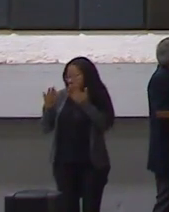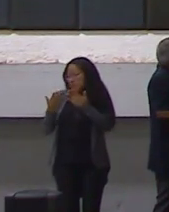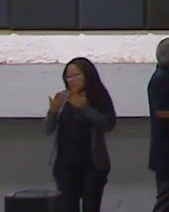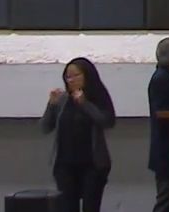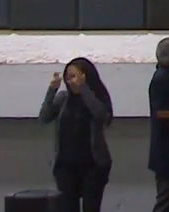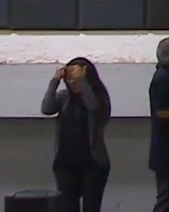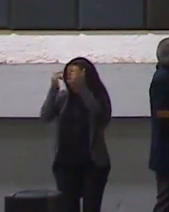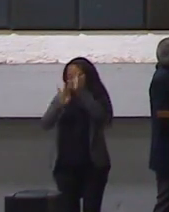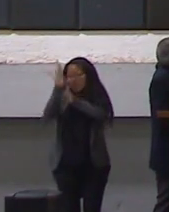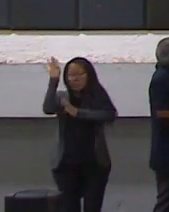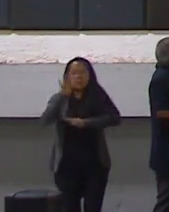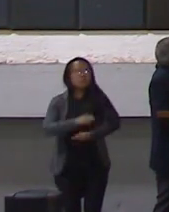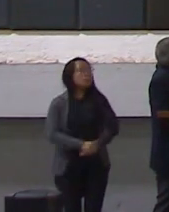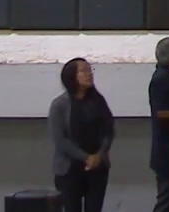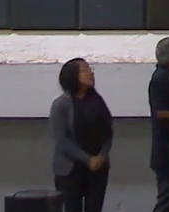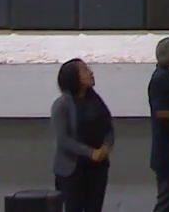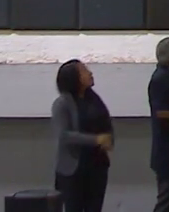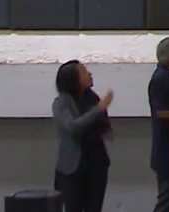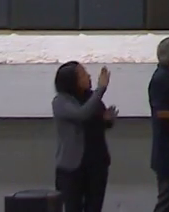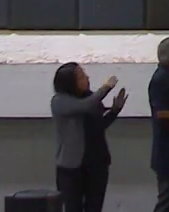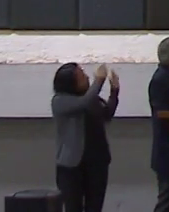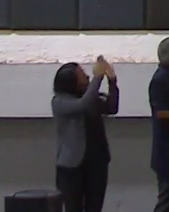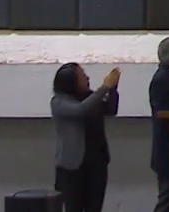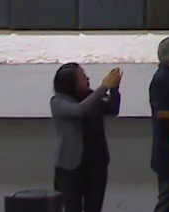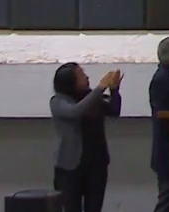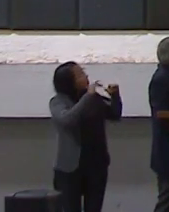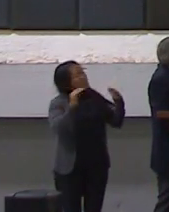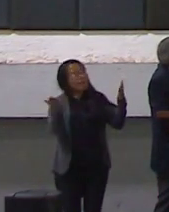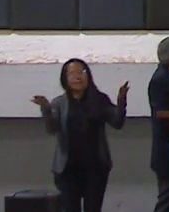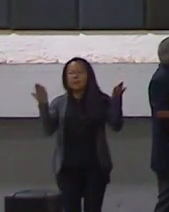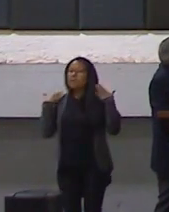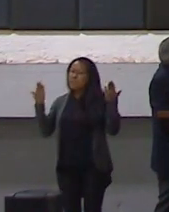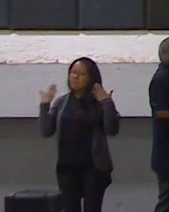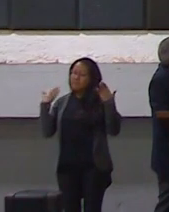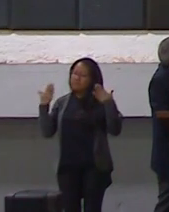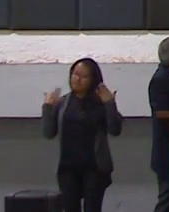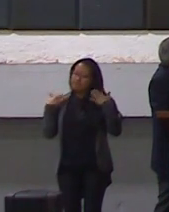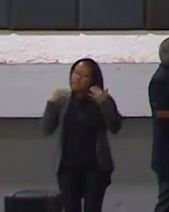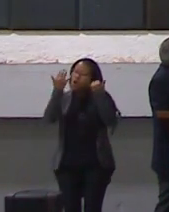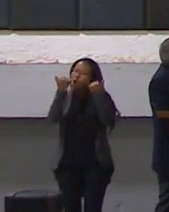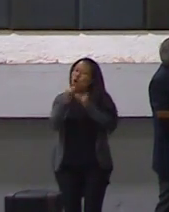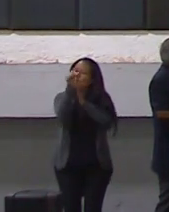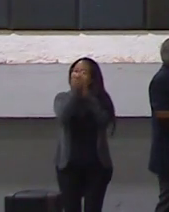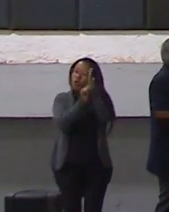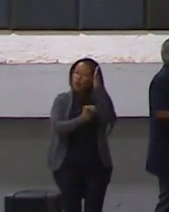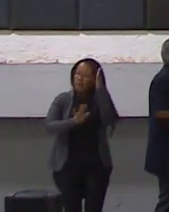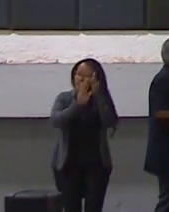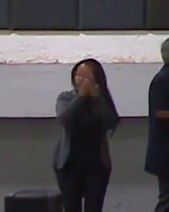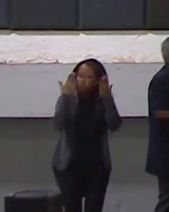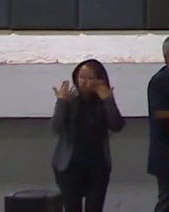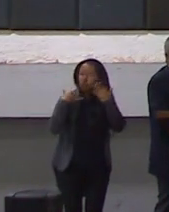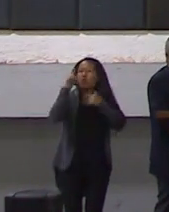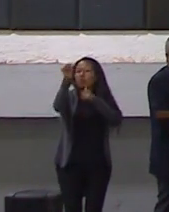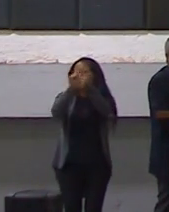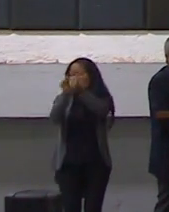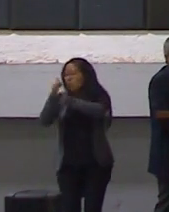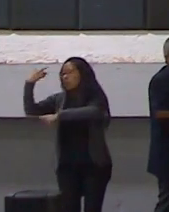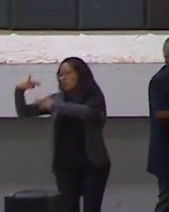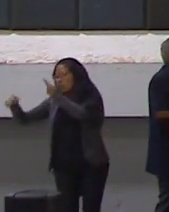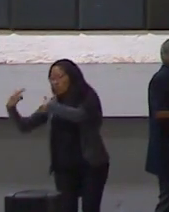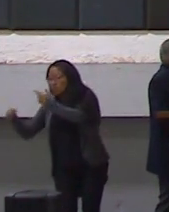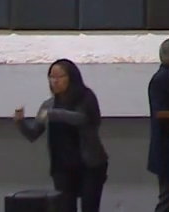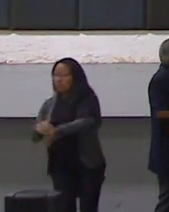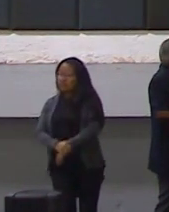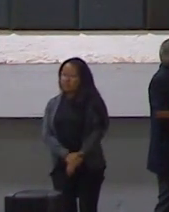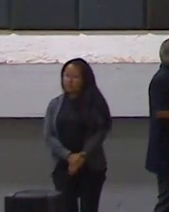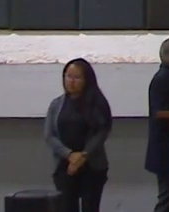siguiente etapa facultad de educación física o de con sus programas de educación física deporte recreación y